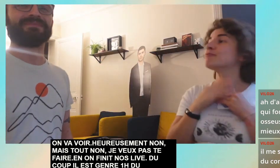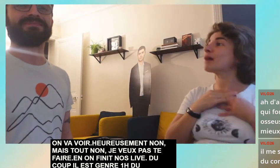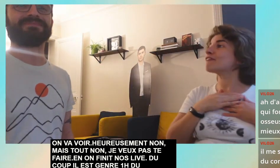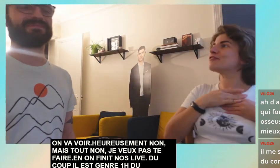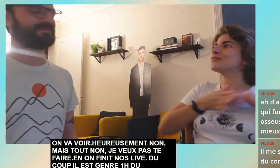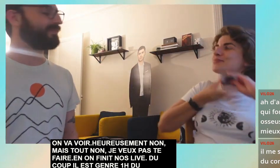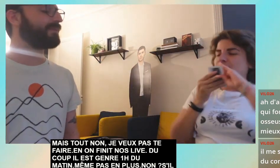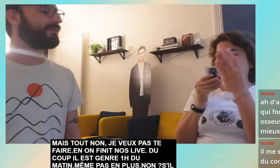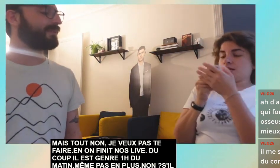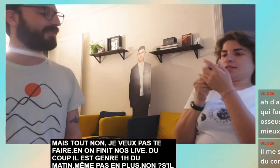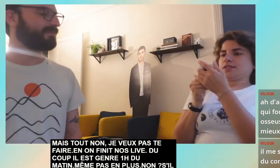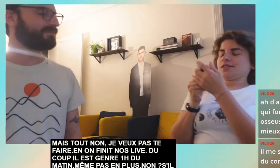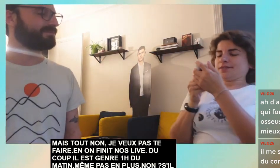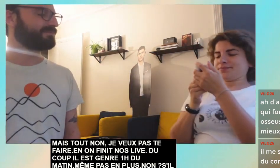Bah, Bref, oui.